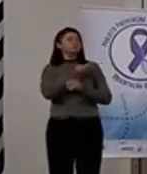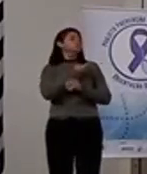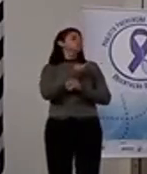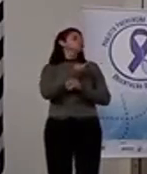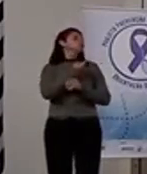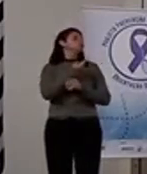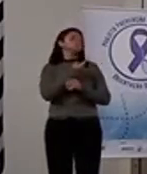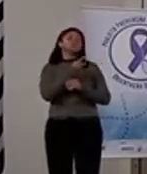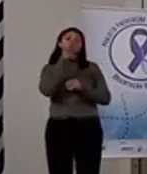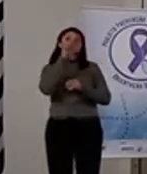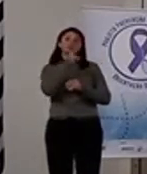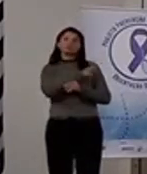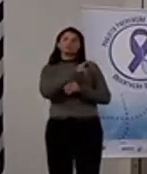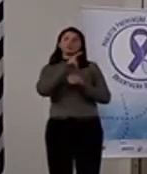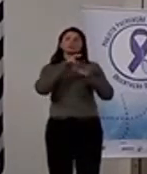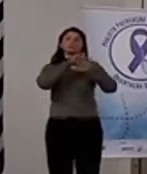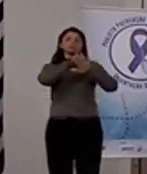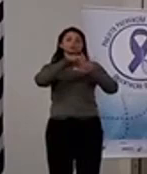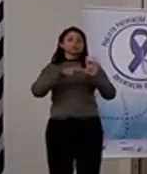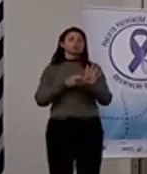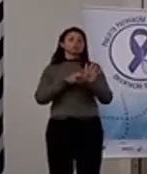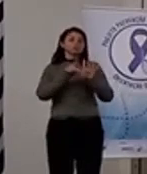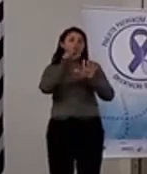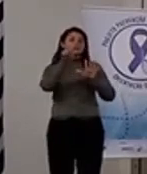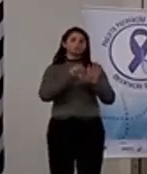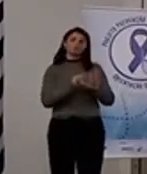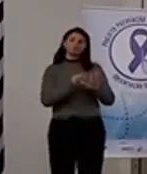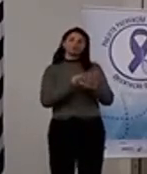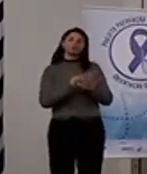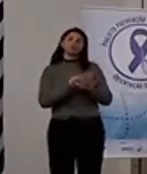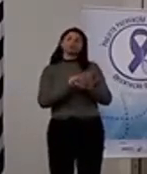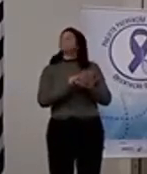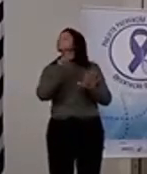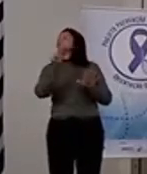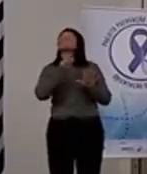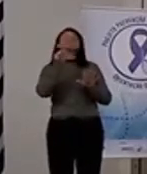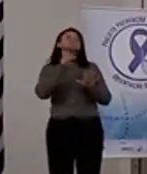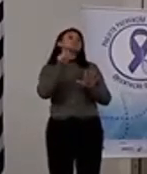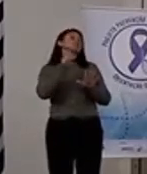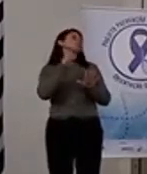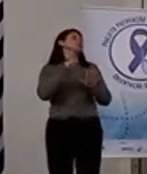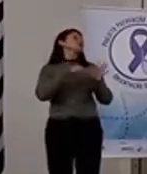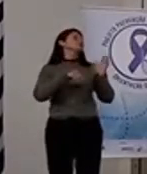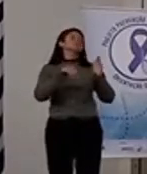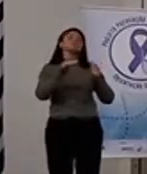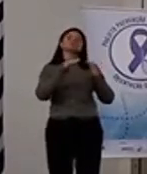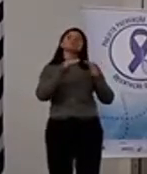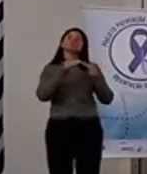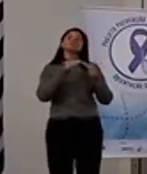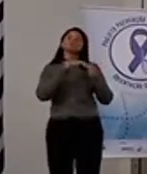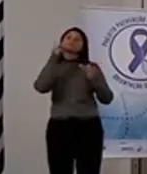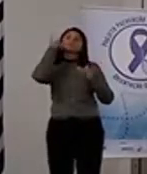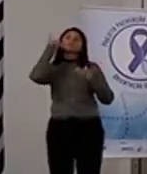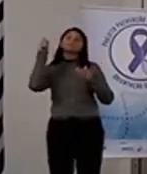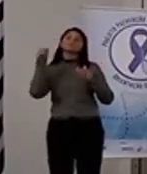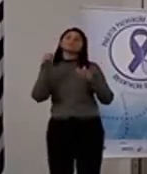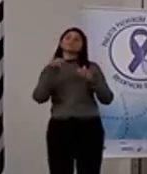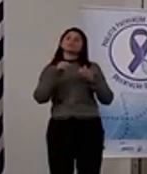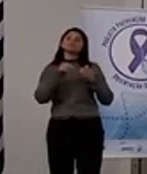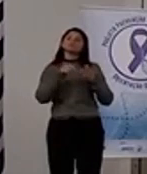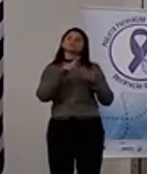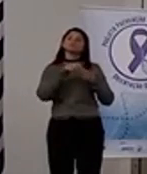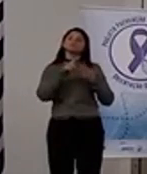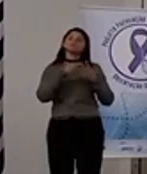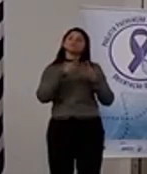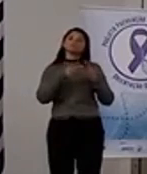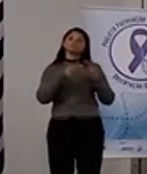Você está vendo os dedinhos aqui? Diminuídos? O que é incomum nessas 4 fotos?